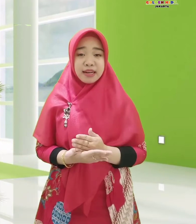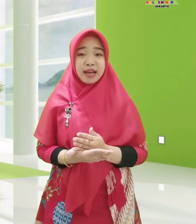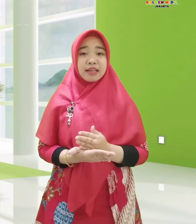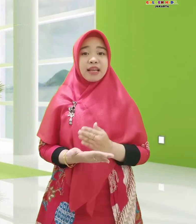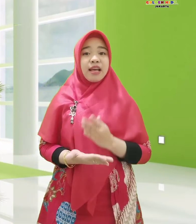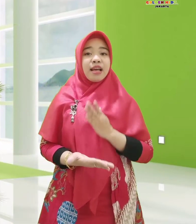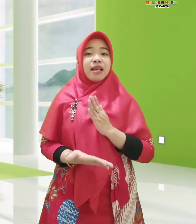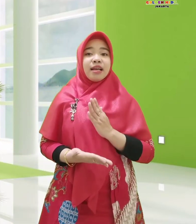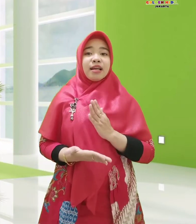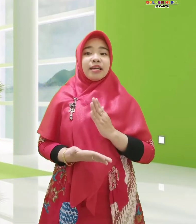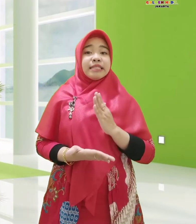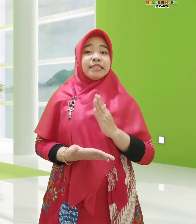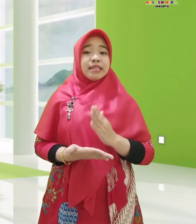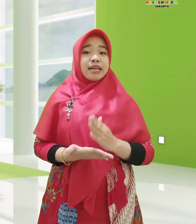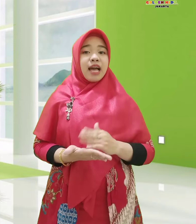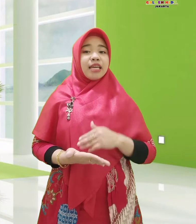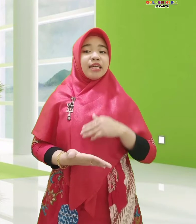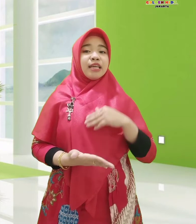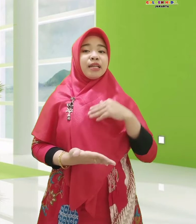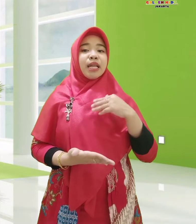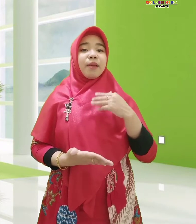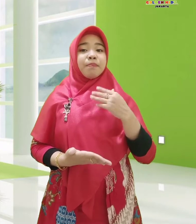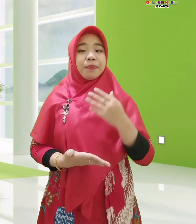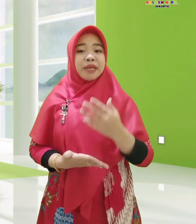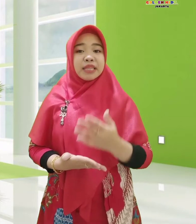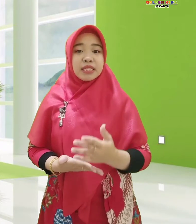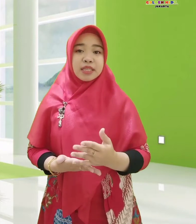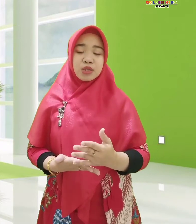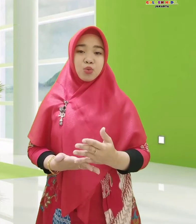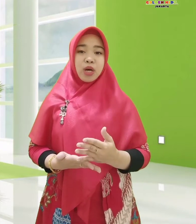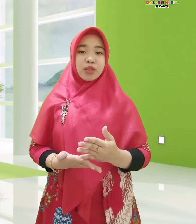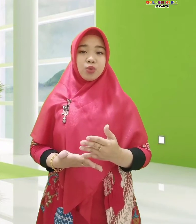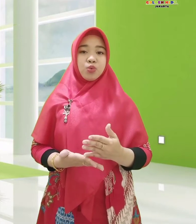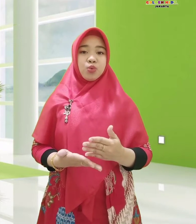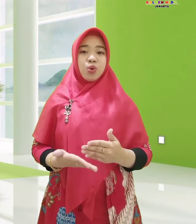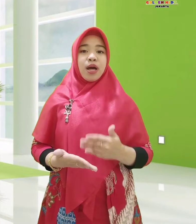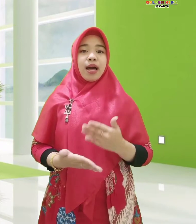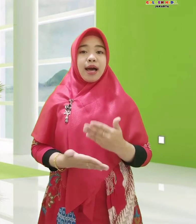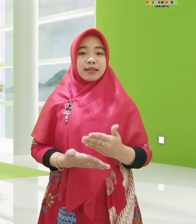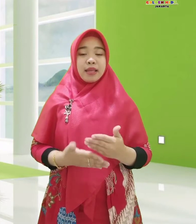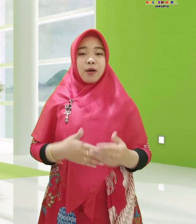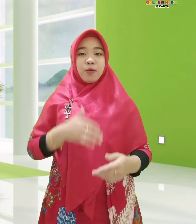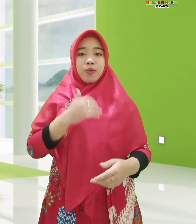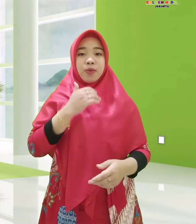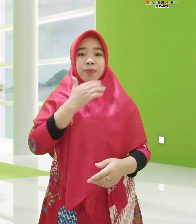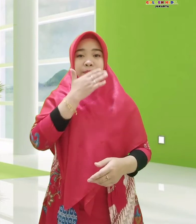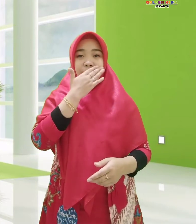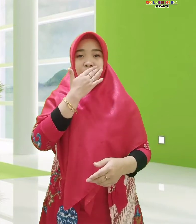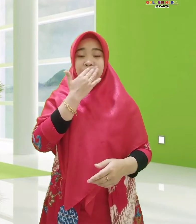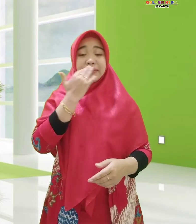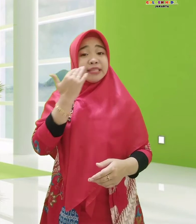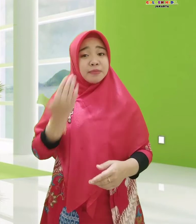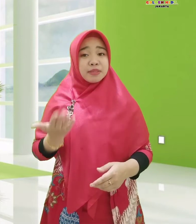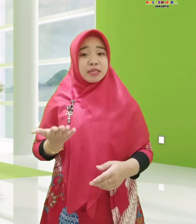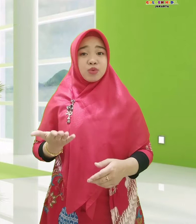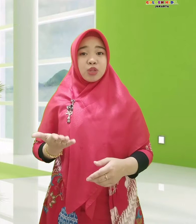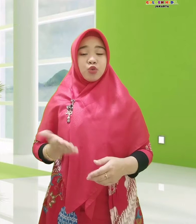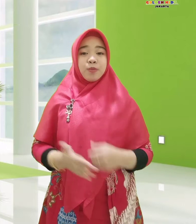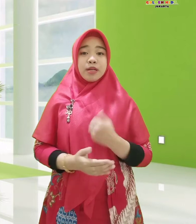anak, jika ingin meminta sesuatu atau mau meminjam sesuatu kepada